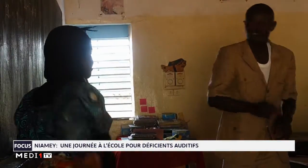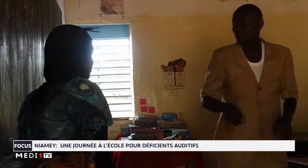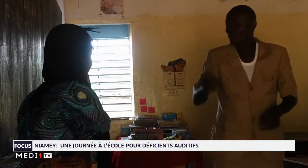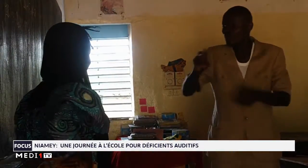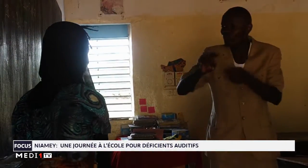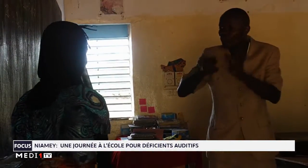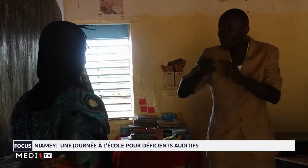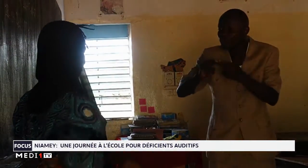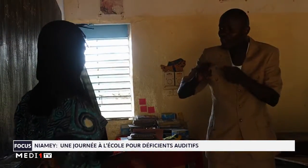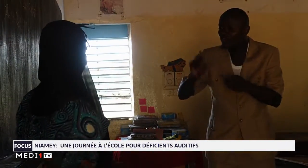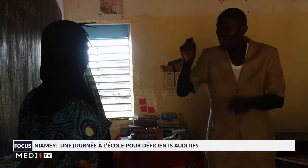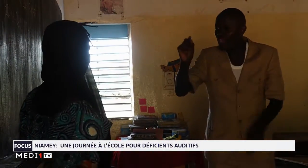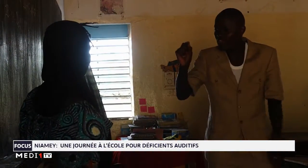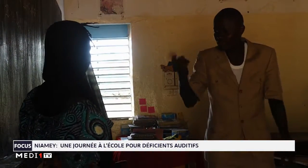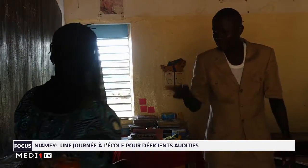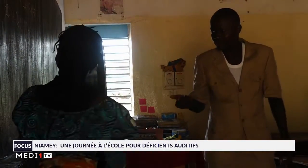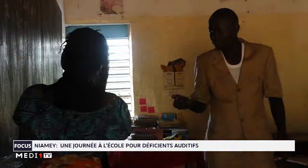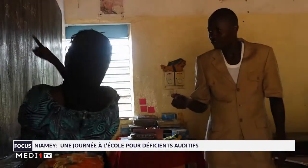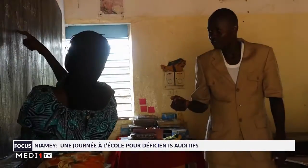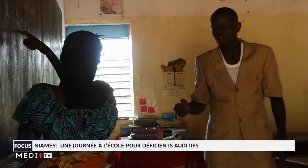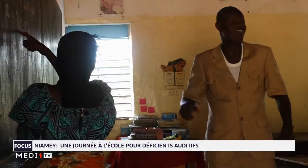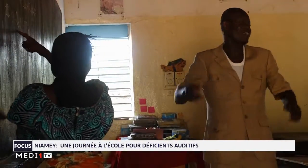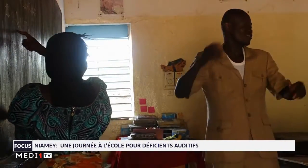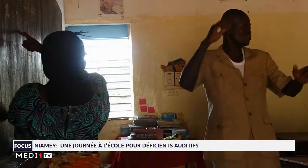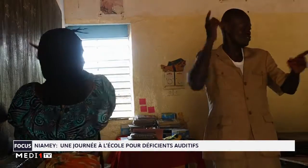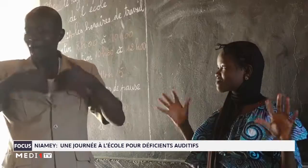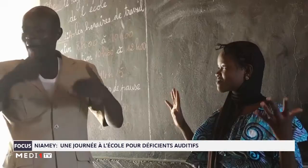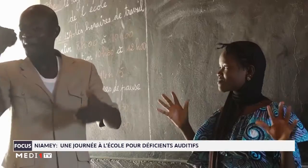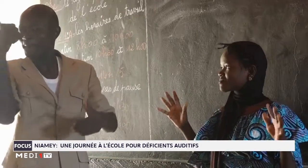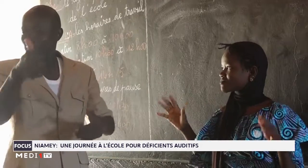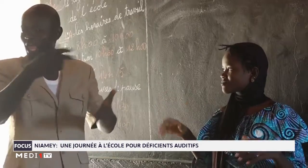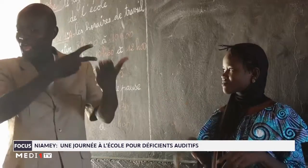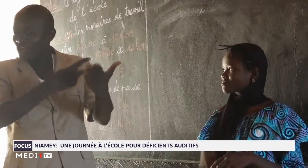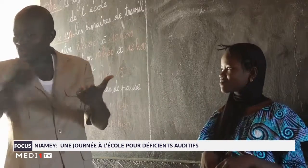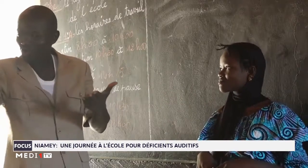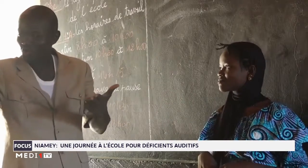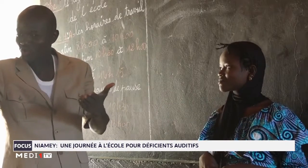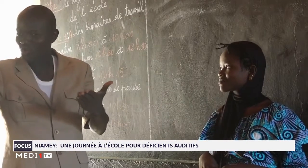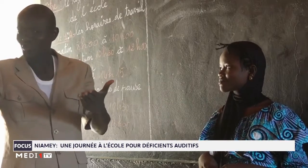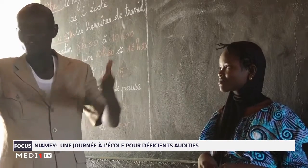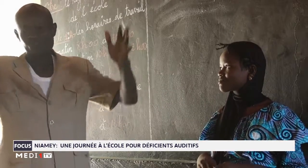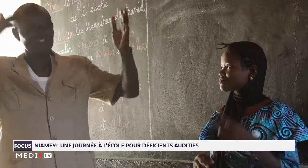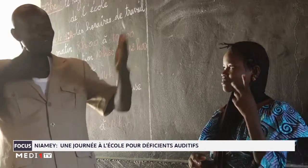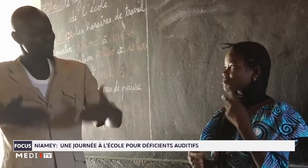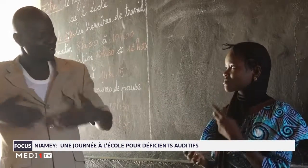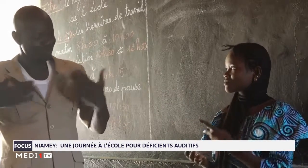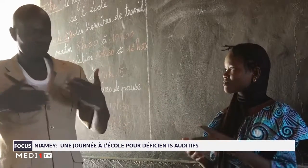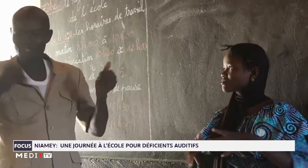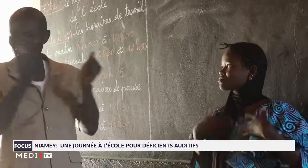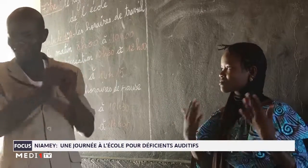Quid de la compréhension entre élèves et enseignants? Si les professeurs atteints de déficience auditive s'en sortent plutôt bien, leurs